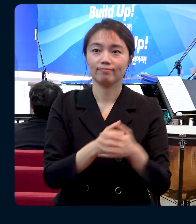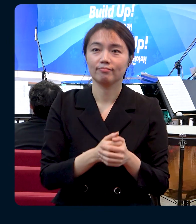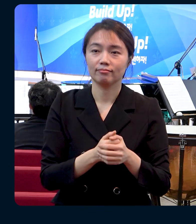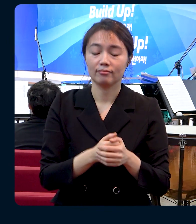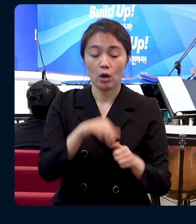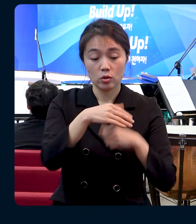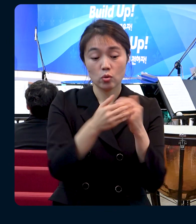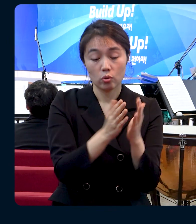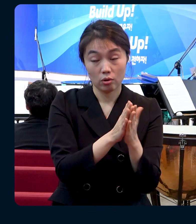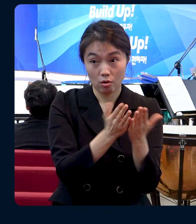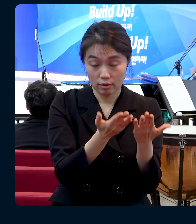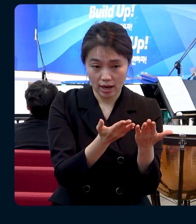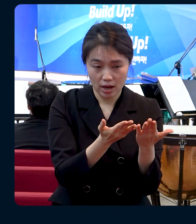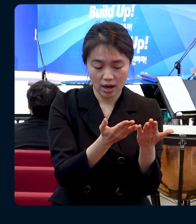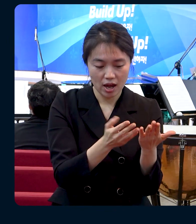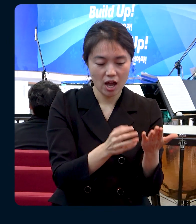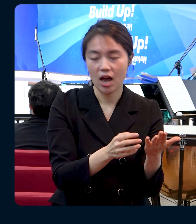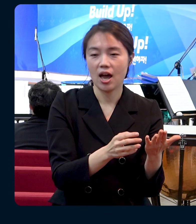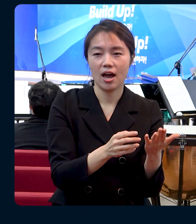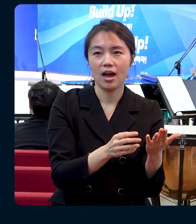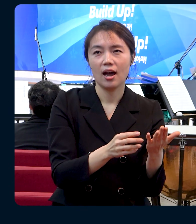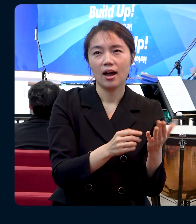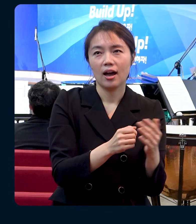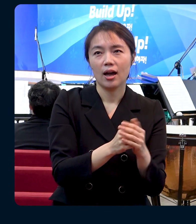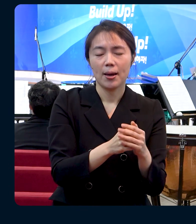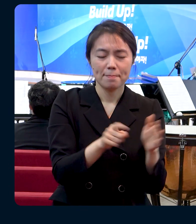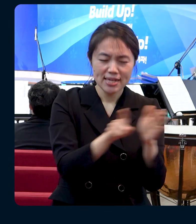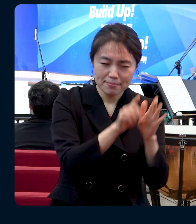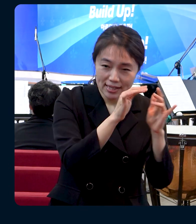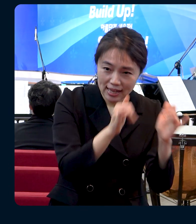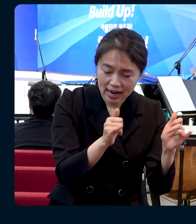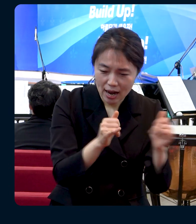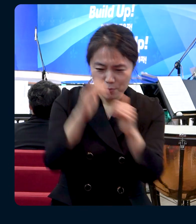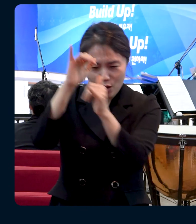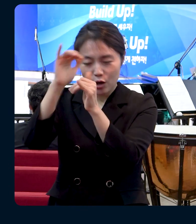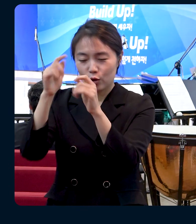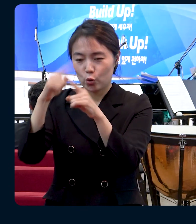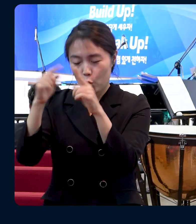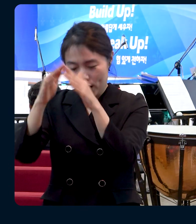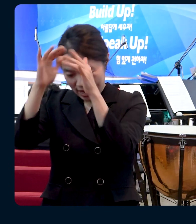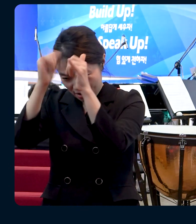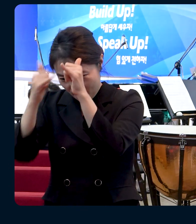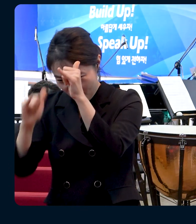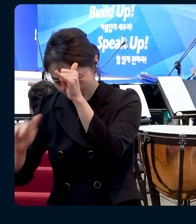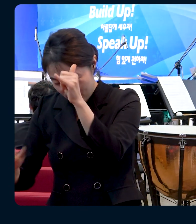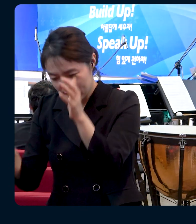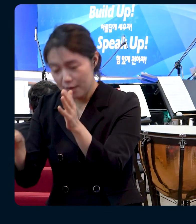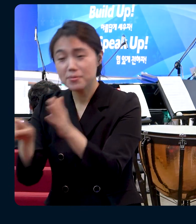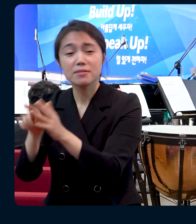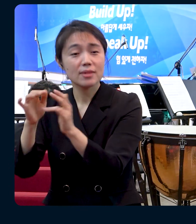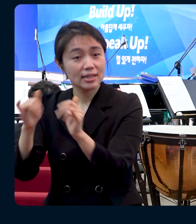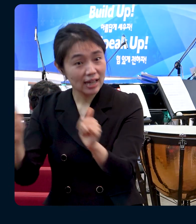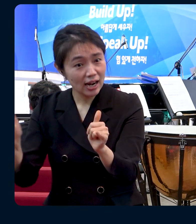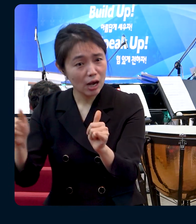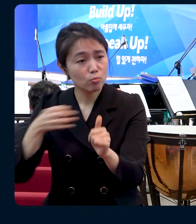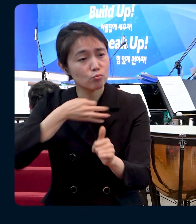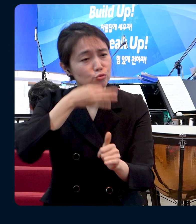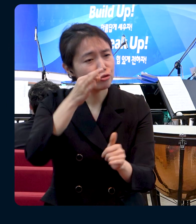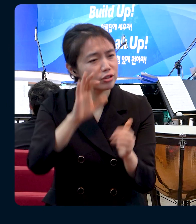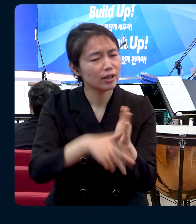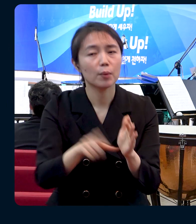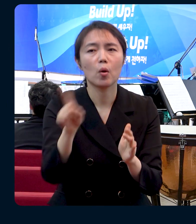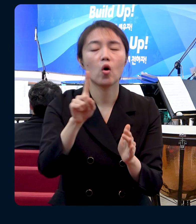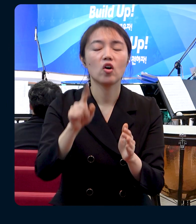신실한 하나님의 사람. 성경에 나오는 교회사에 있었던 수많은 믿음의 사람들의 이름이 바로 신실한